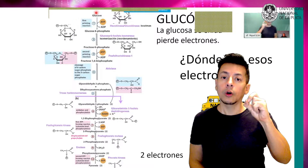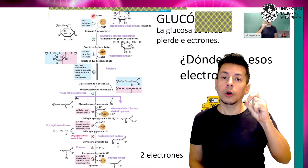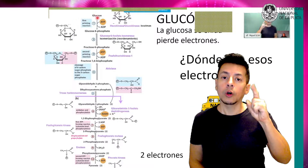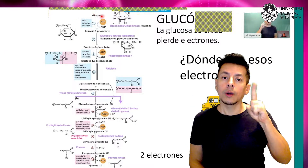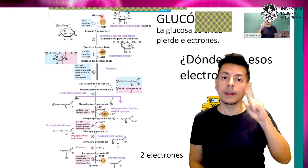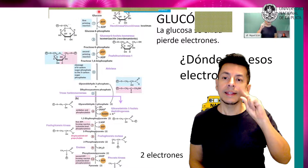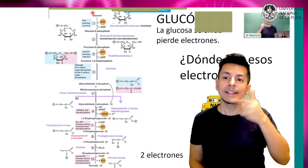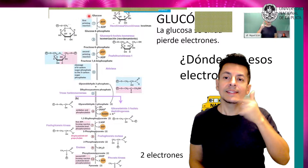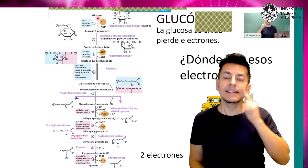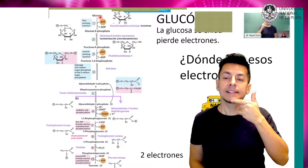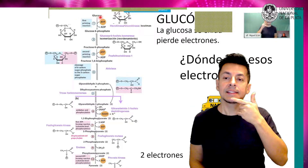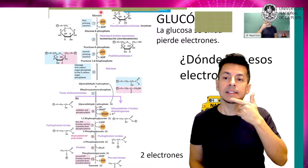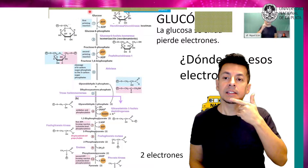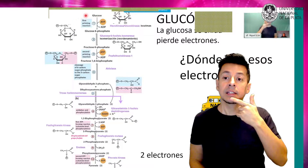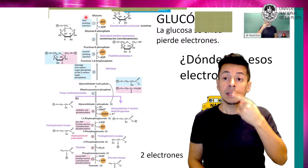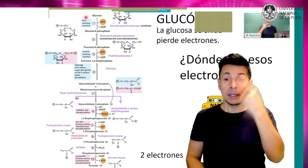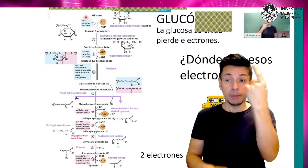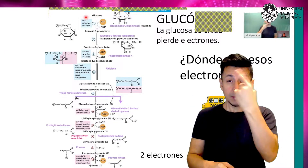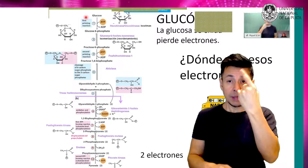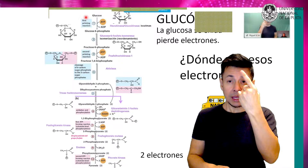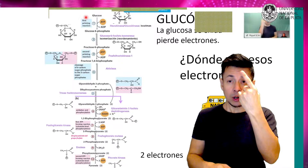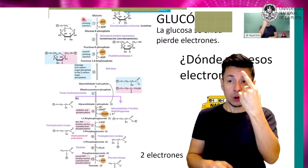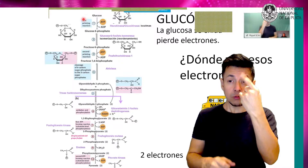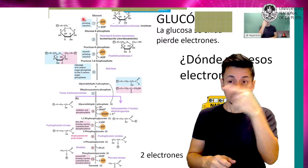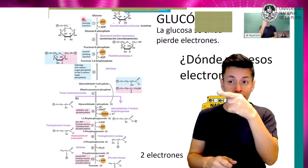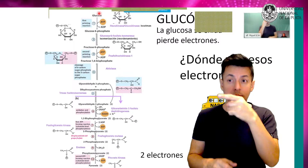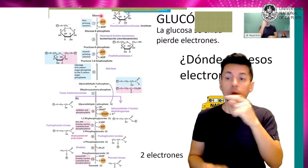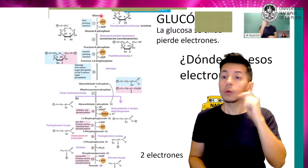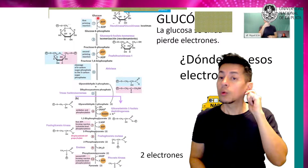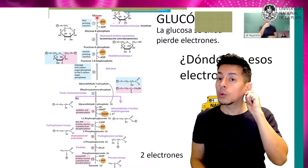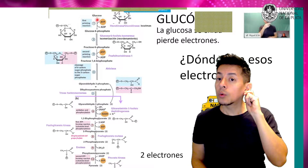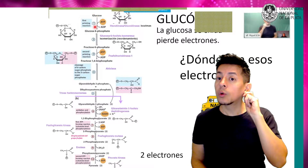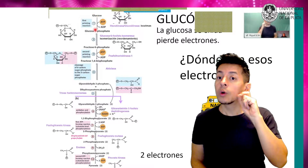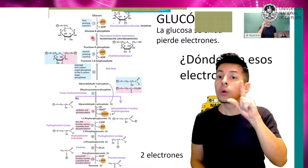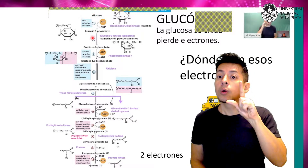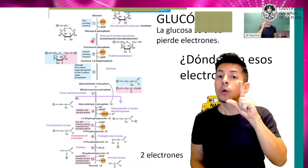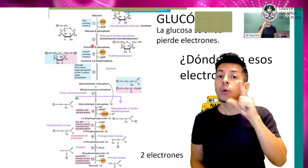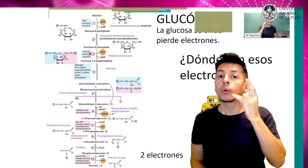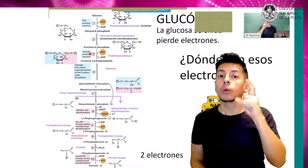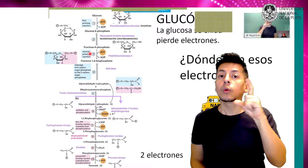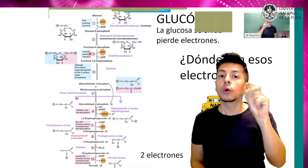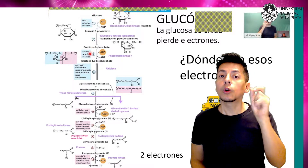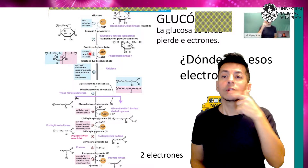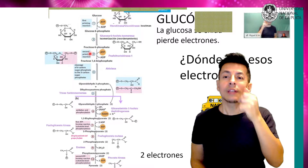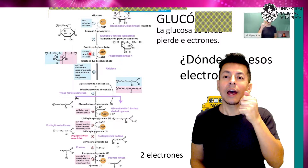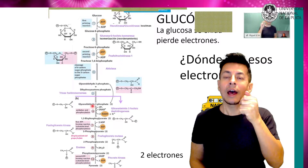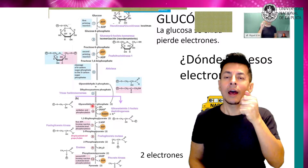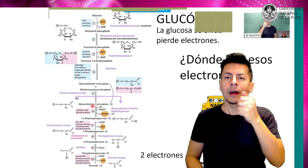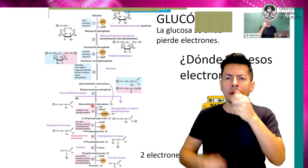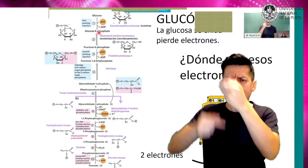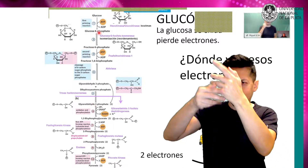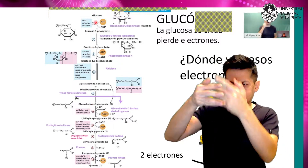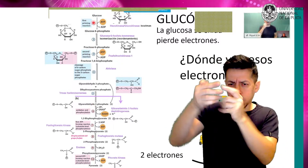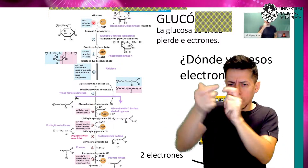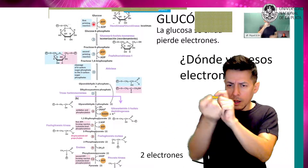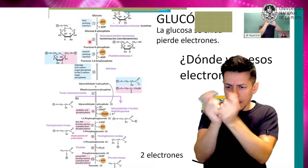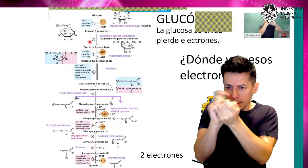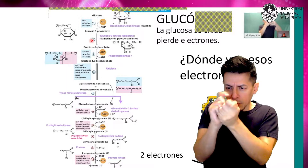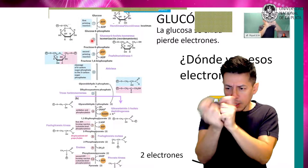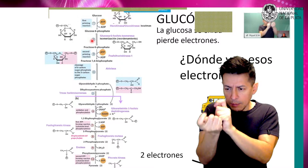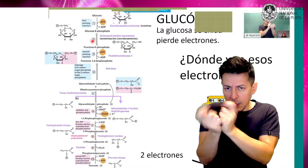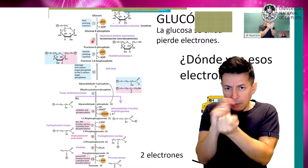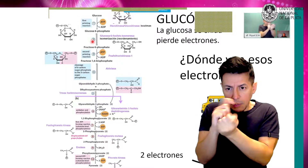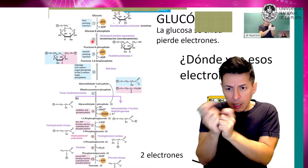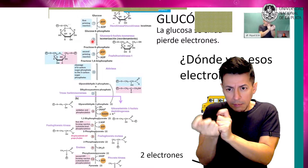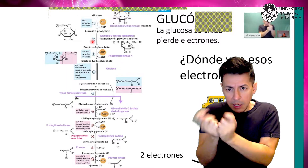primer paso como reactivo de reacción y es transformado en una serie de reacciones. En este caso, cada